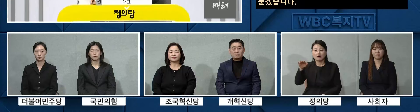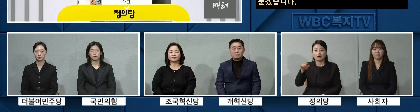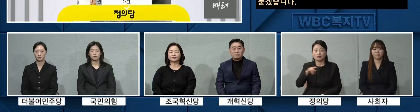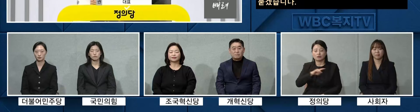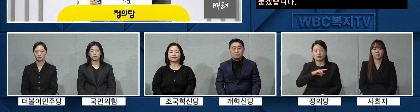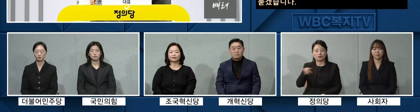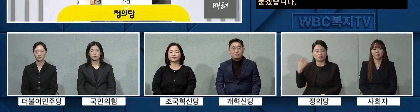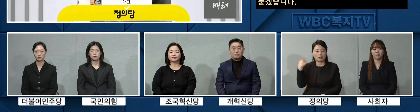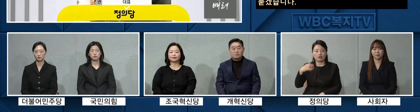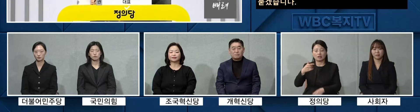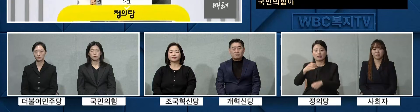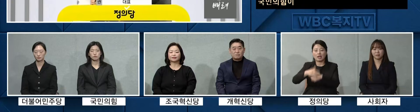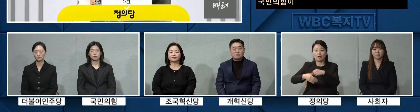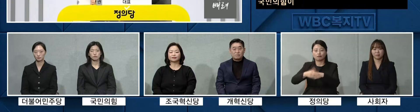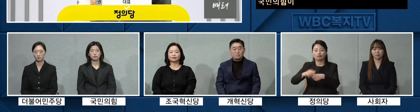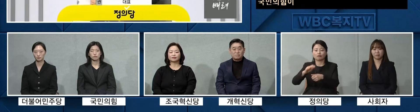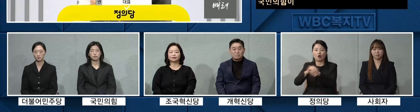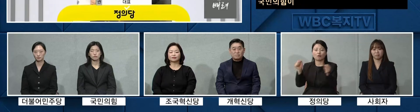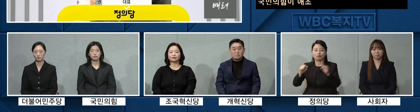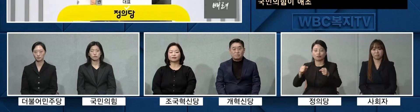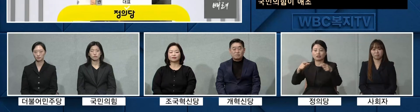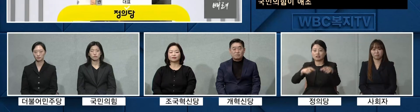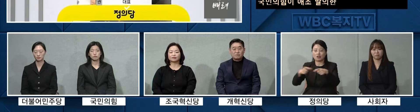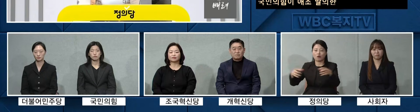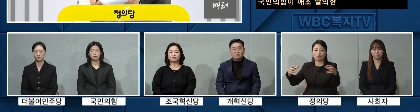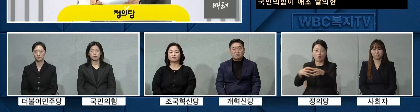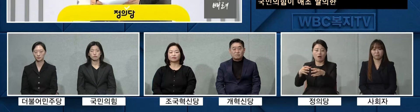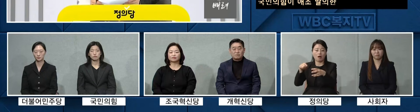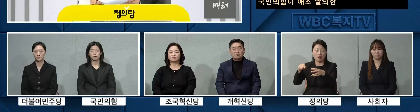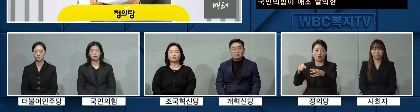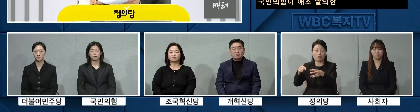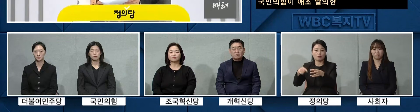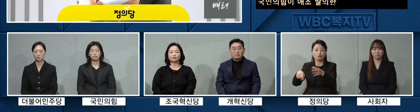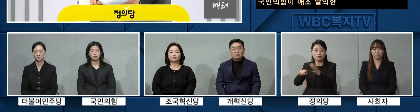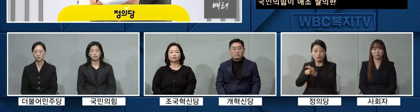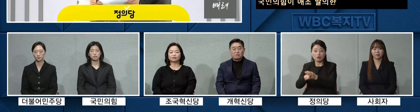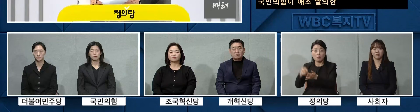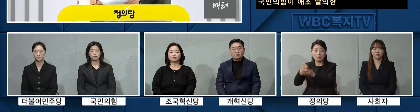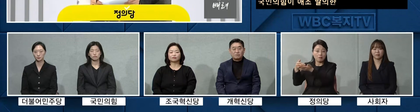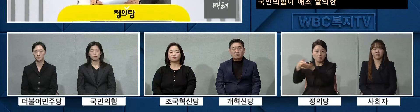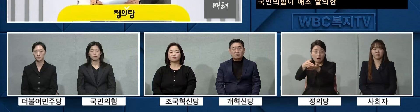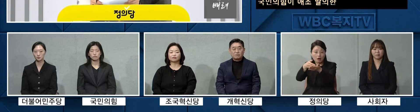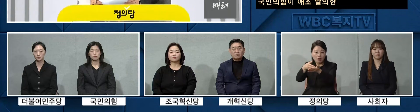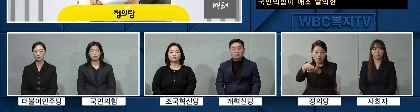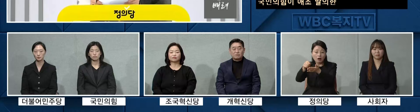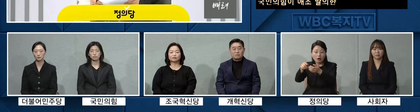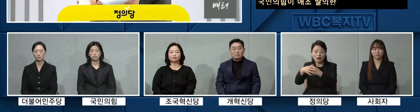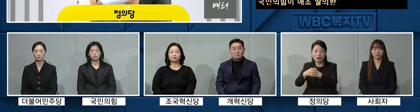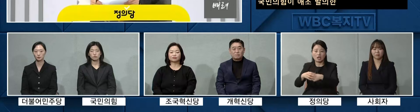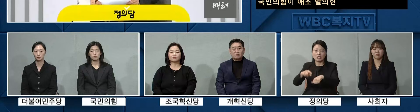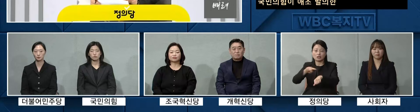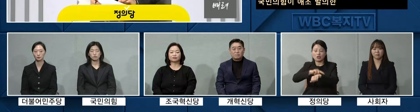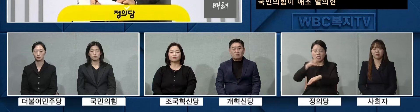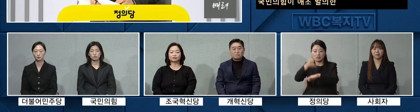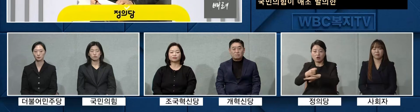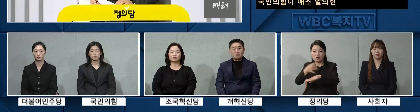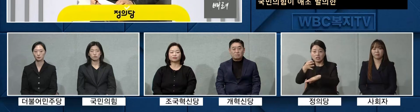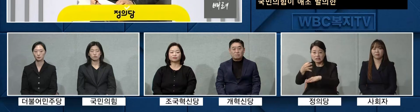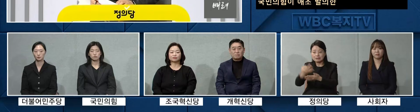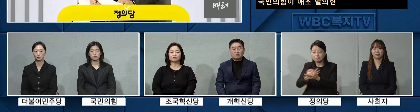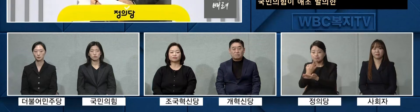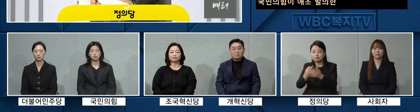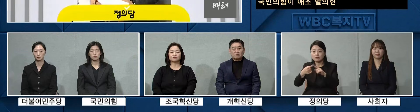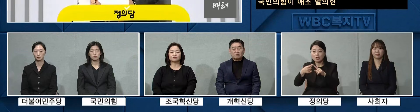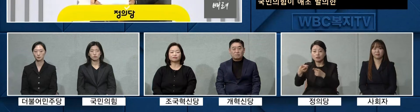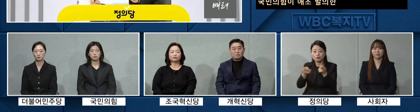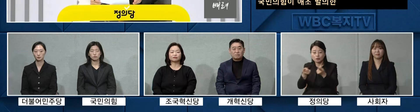대구 경북 통합 특별법안을 보면 특구에서 최저임금을 제외하고 노동시간 규제를 풀겠다고 했습니다. 이것이 도대체 뭘